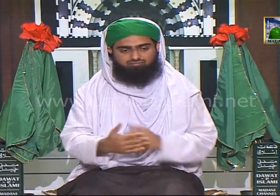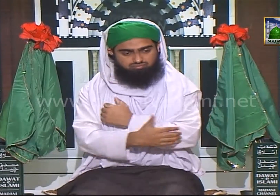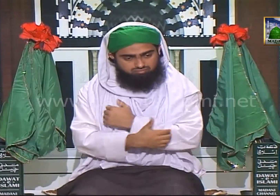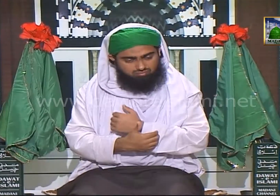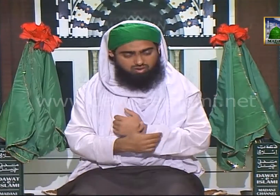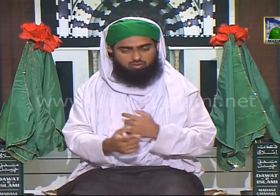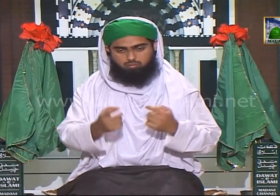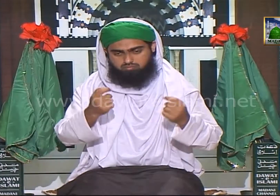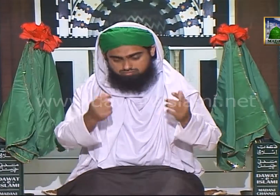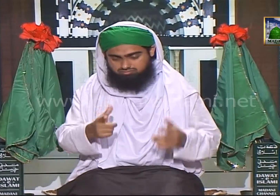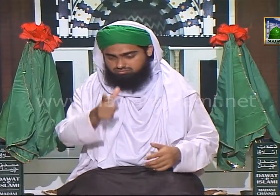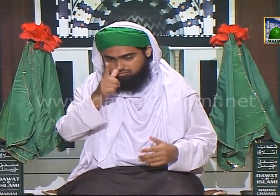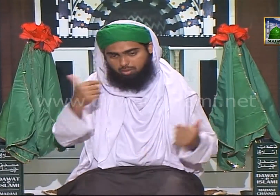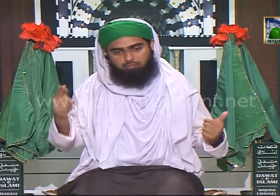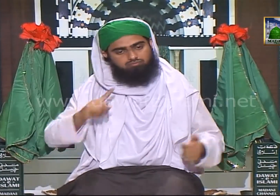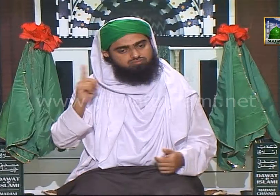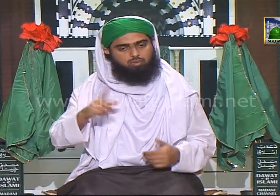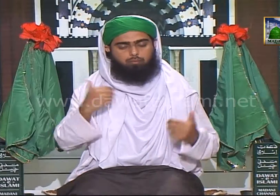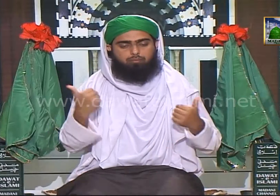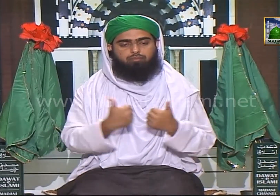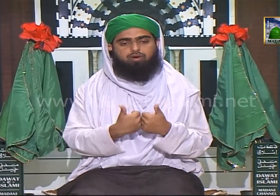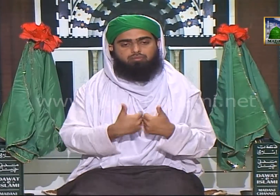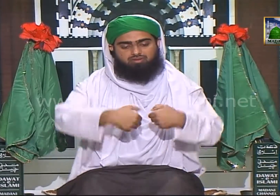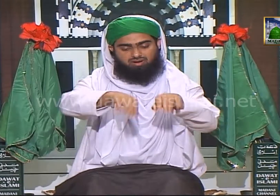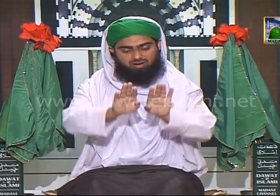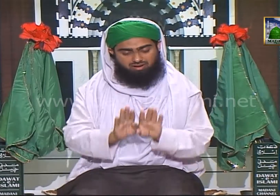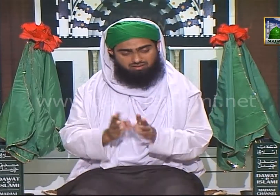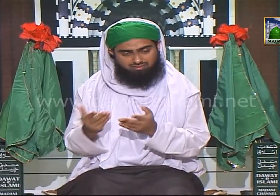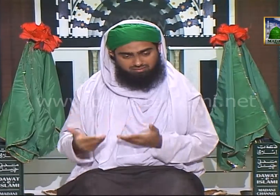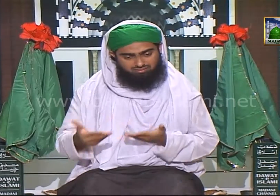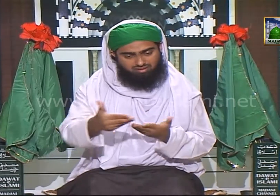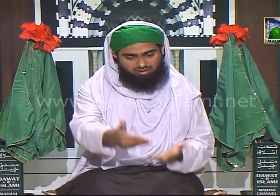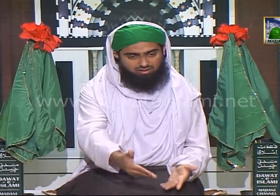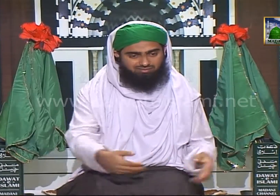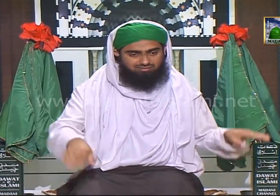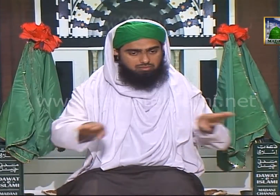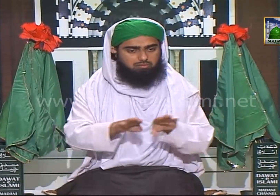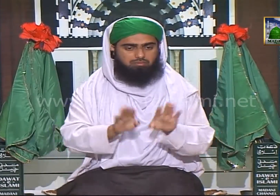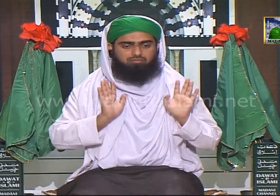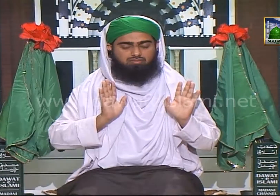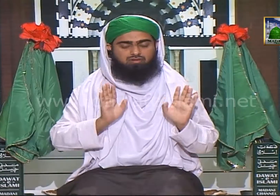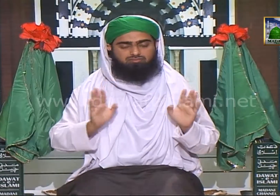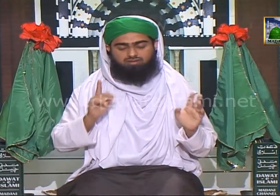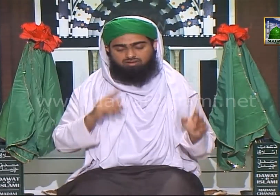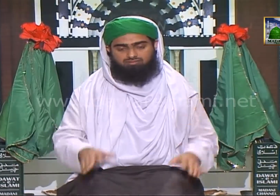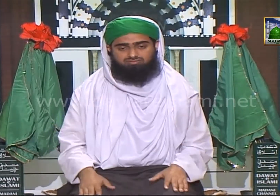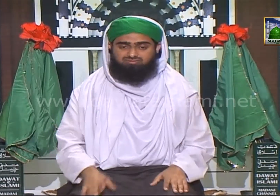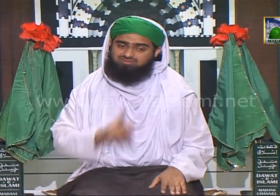لائن دی ہو اندر ٹھنڈک کی؟ چٹائی بھی نہیں بچائیں گے، میاں یوں ہی چھوڑ کے چلے آئیں گے کیڑے مکوڑوں میں۔ تو اصلی جو مالدار ہے